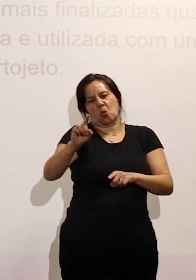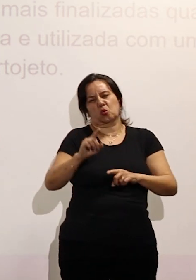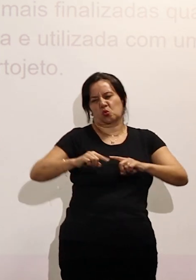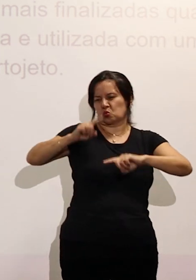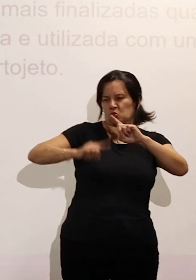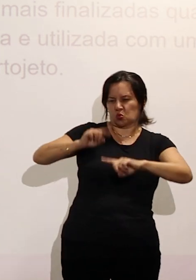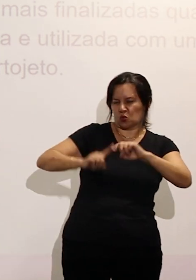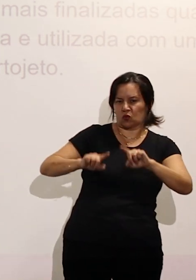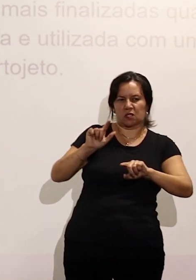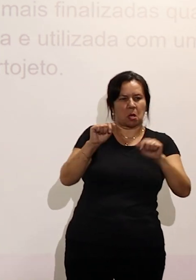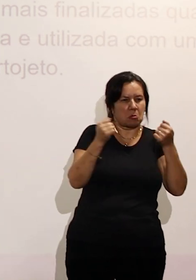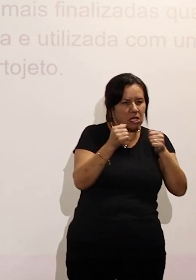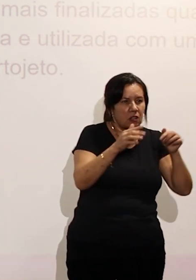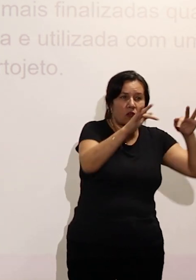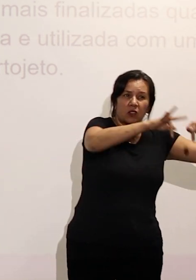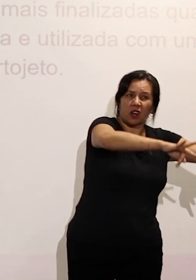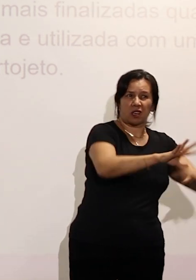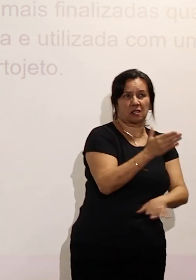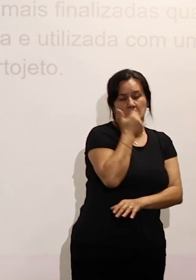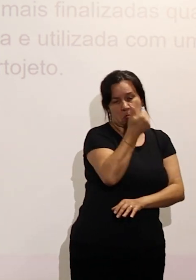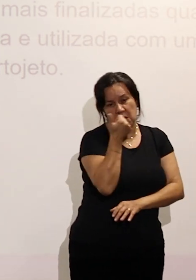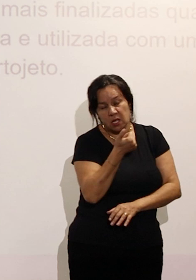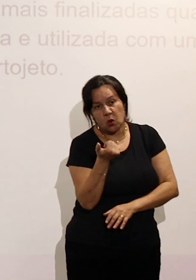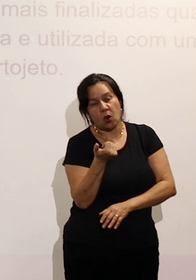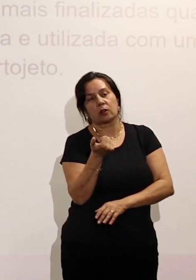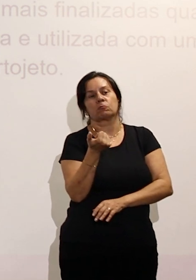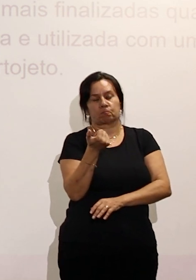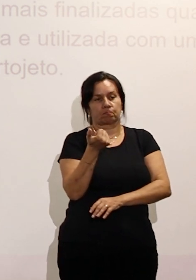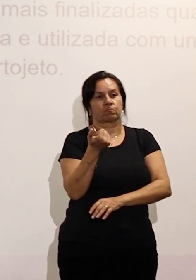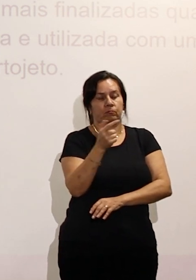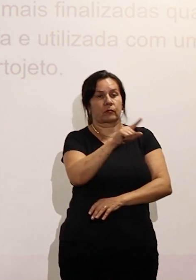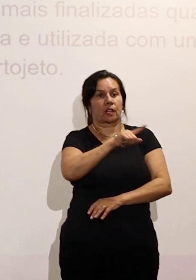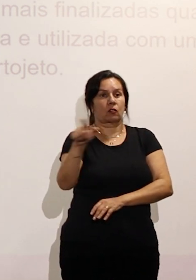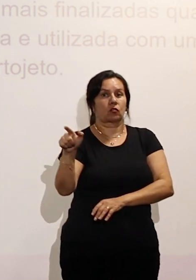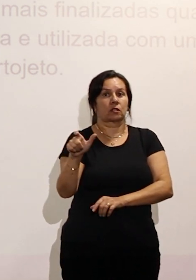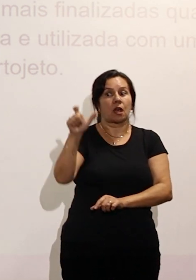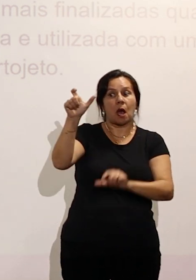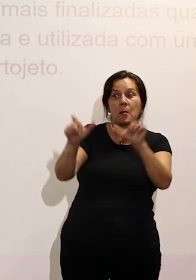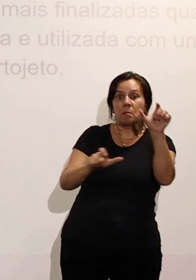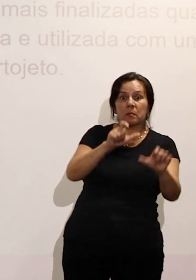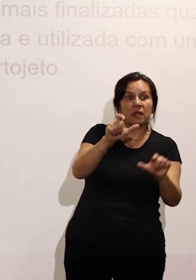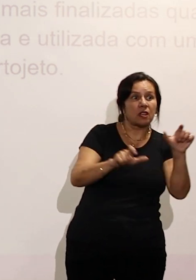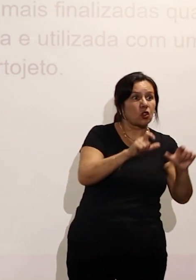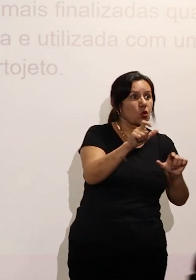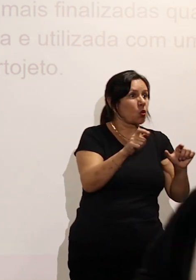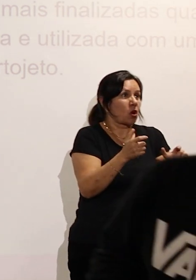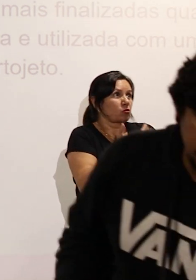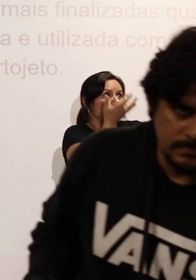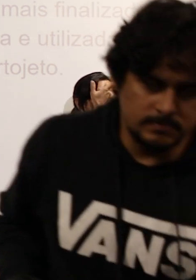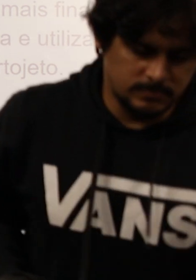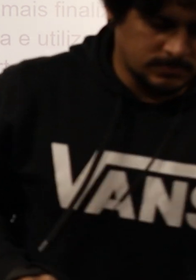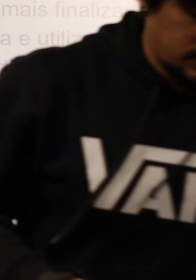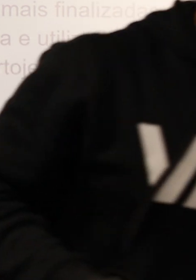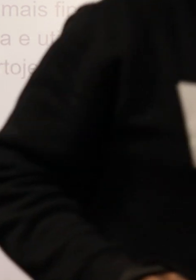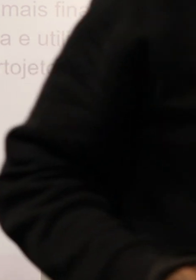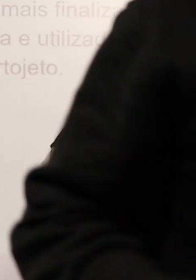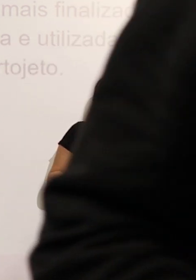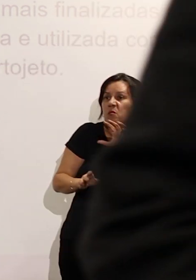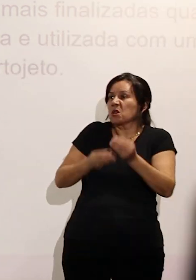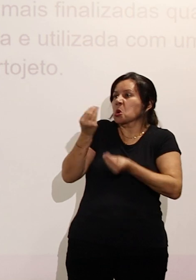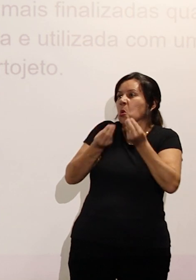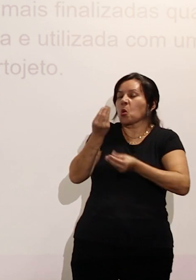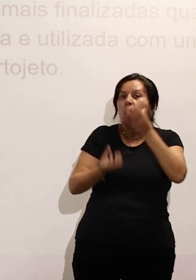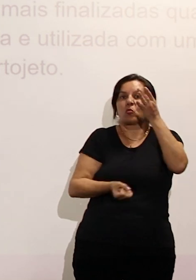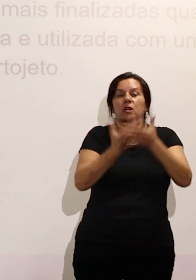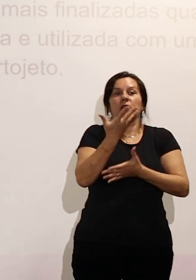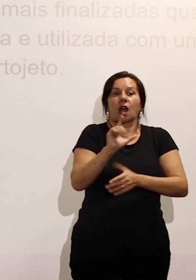você precisa de uma finalização melhor, você tem... Assim, o pessoal não está muito certo sobre a ideia de alguma coisa, então